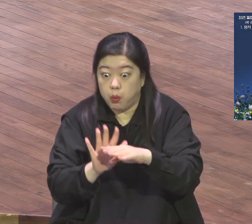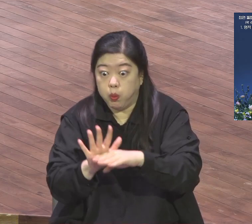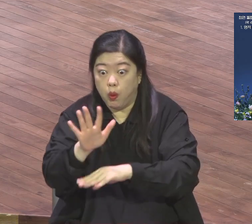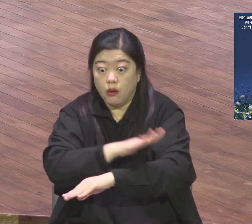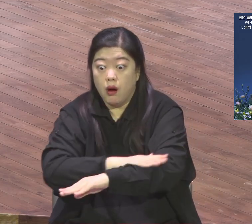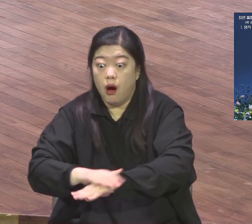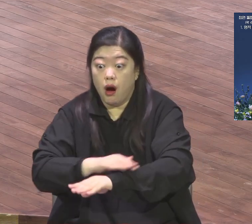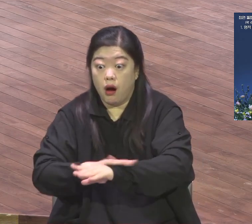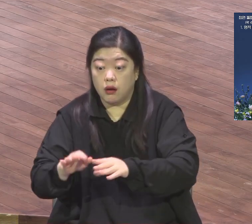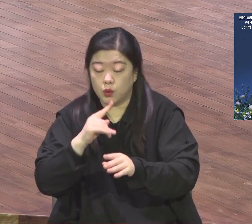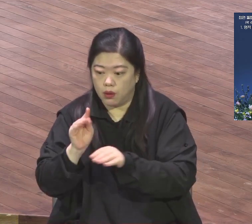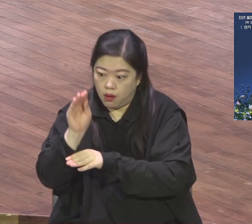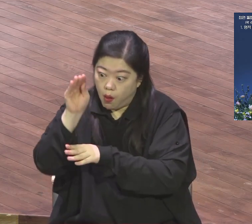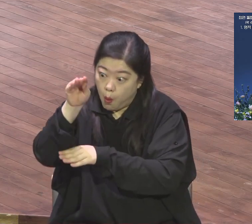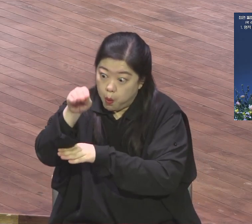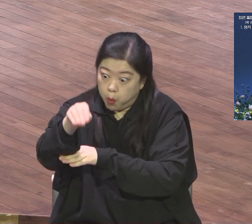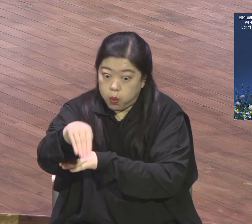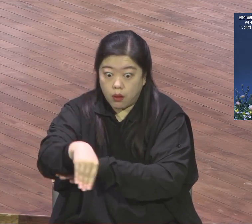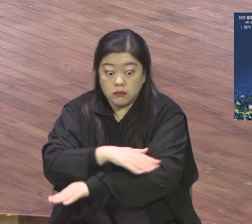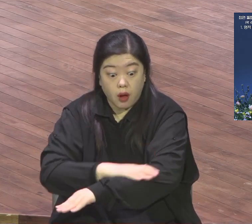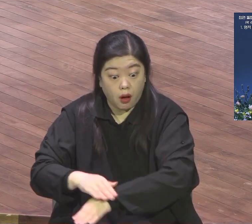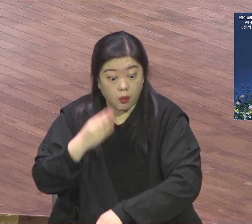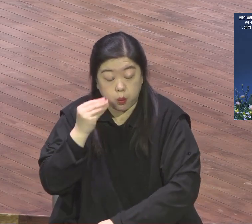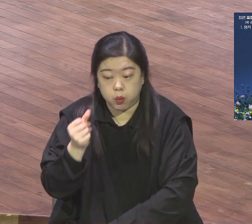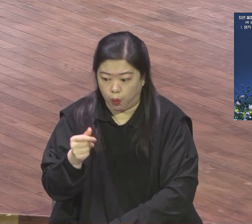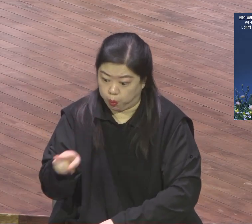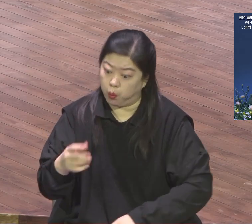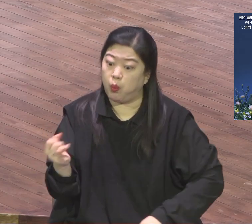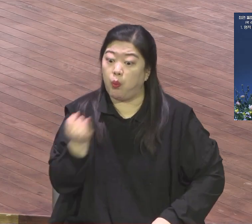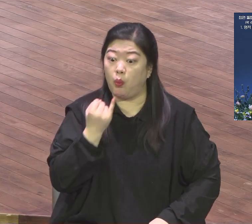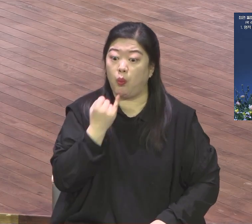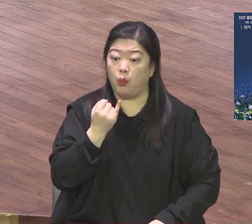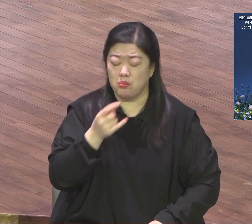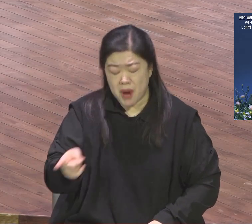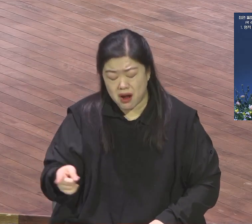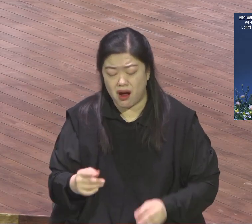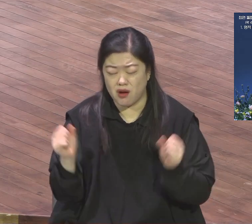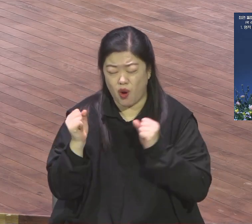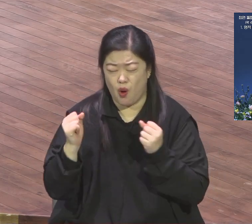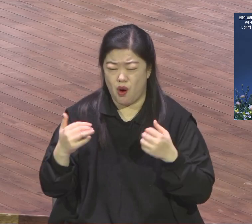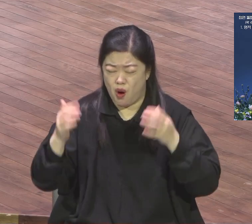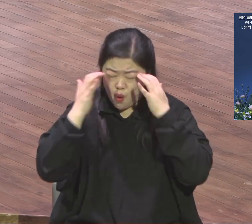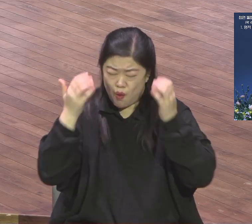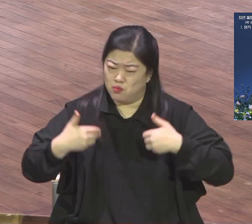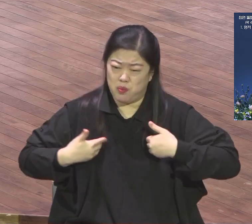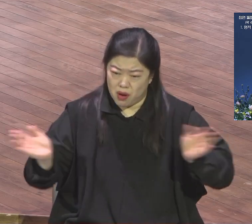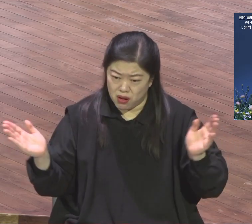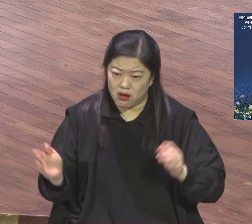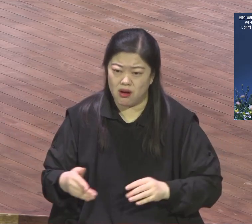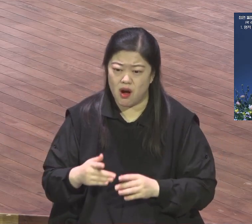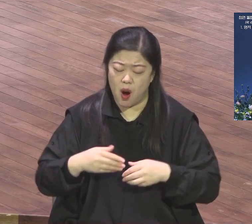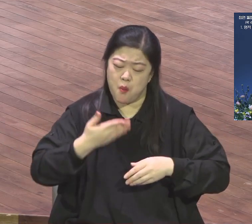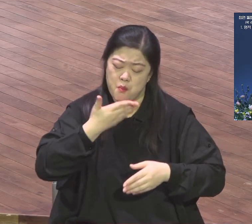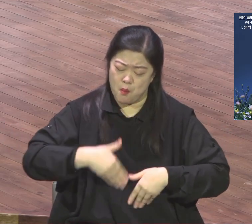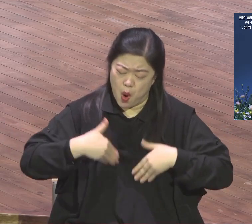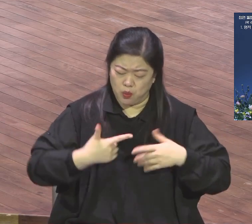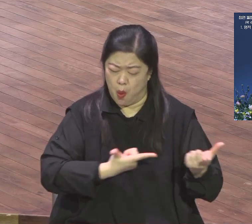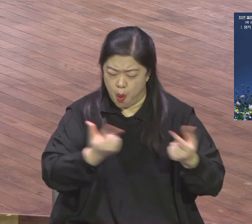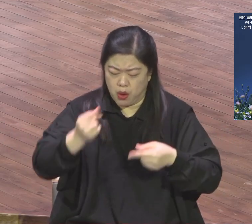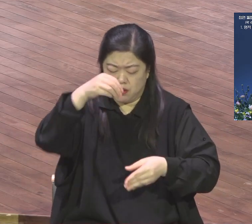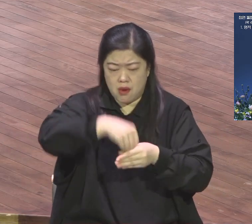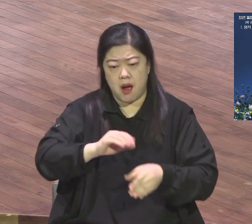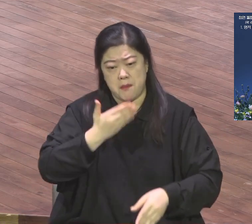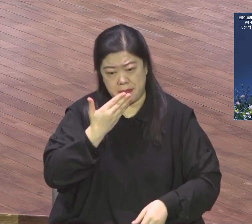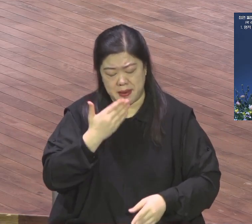열매도 풍성히 맺혔어요. 그런데 그 열매 속을 딱 보니까 빈 쭉정이야.